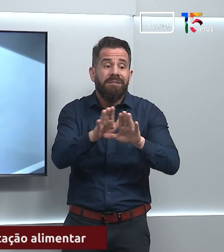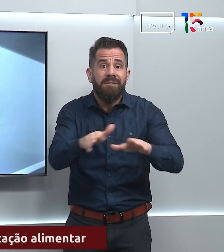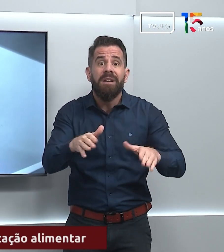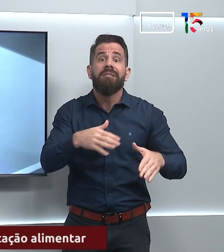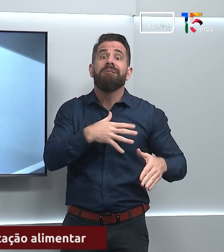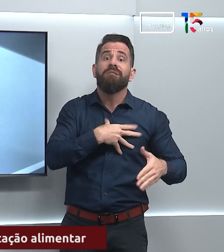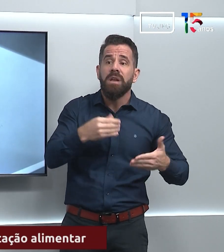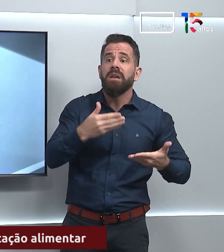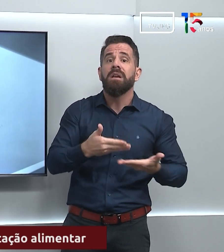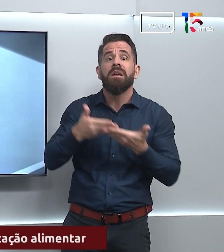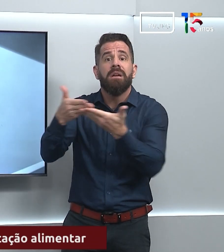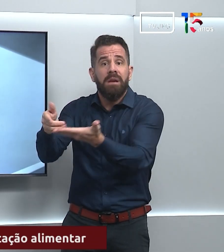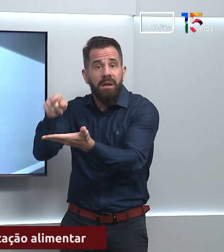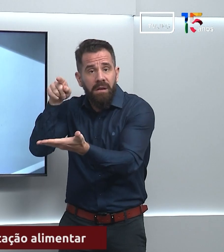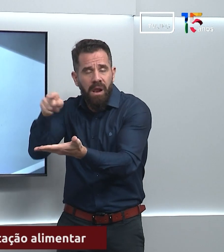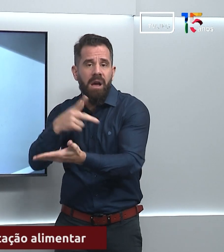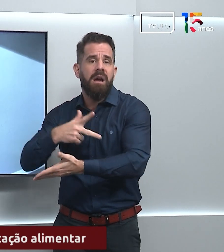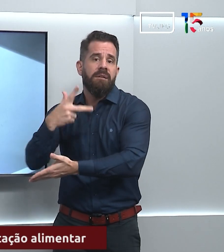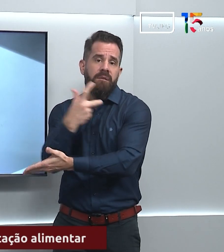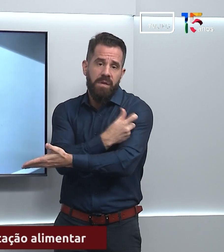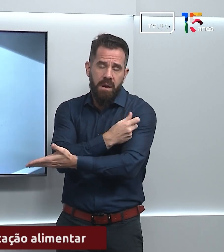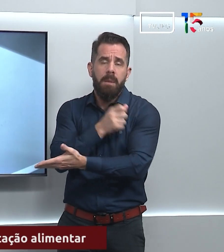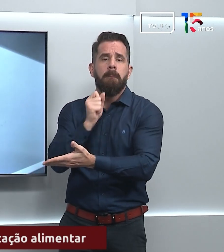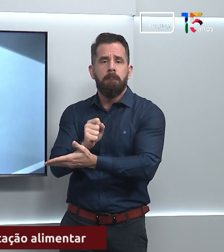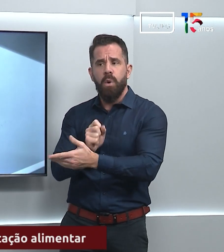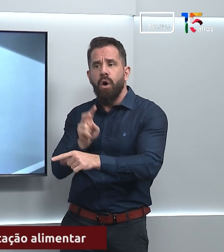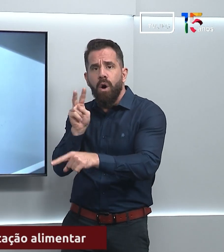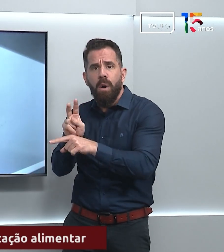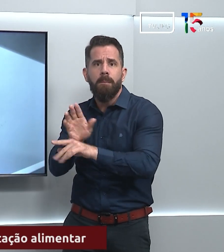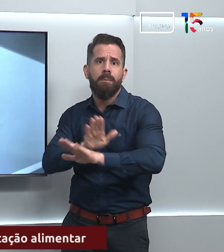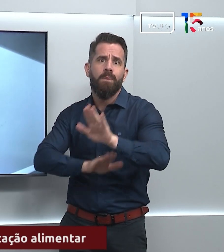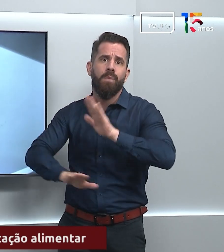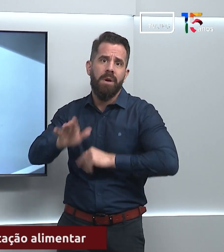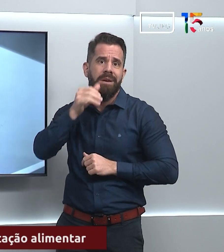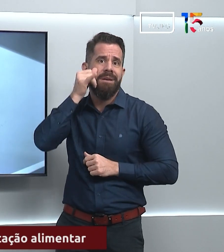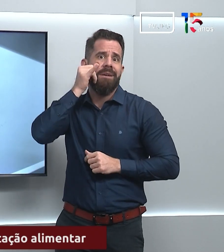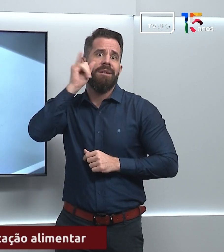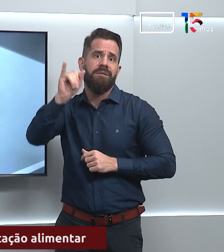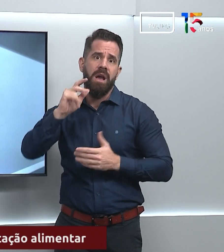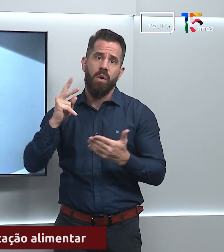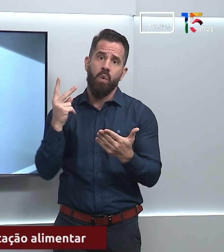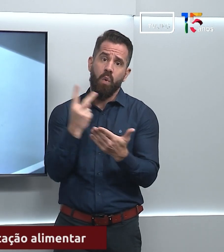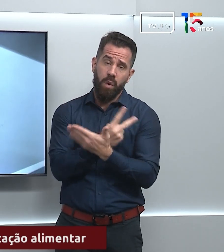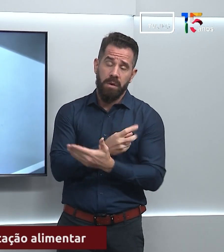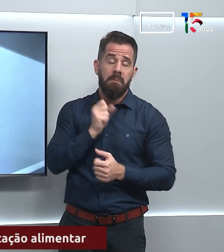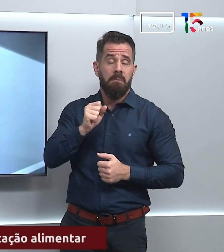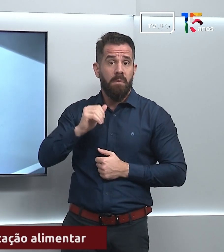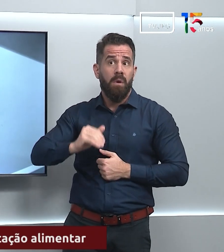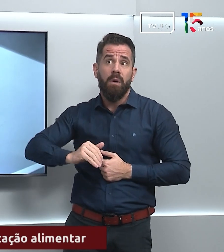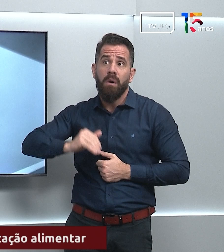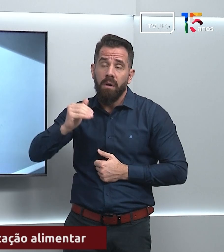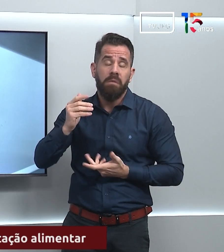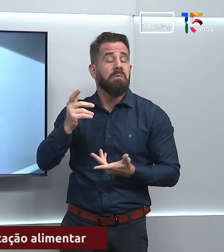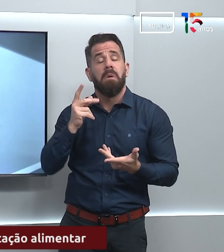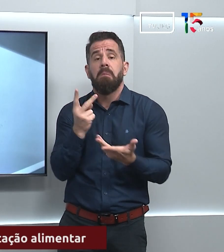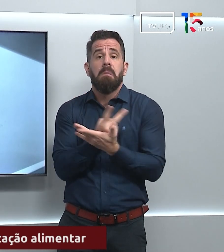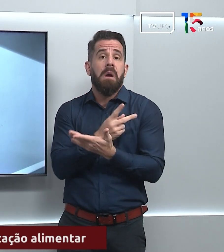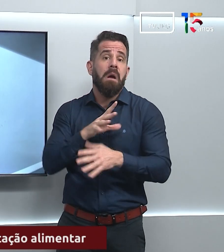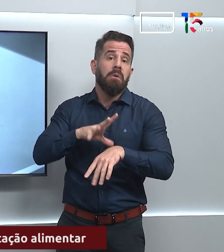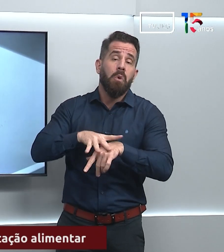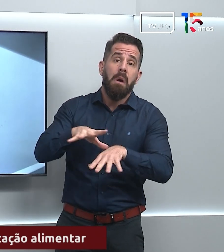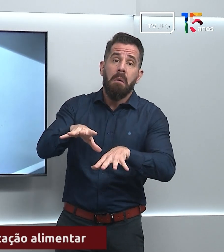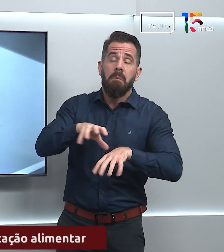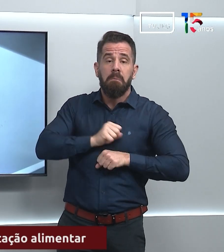dessa forma a gente consegue proteger a criança de doenças que podem levar a um risco de desidratação, por exemplo, como a